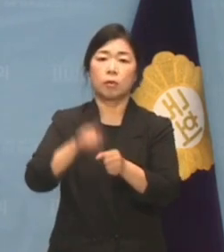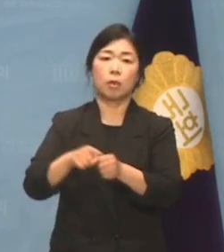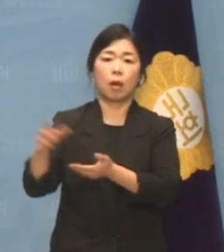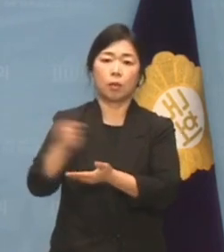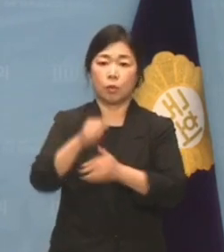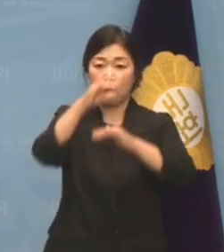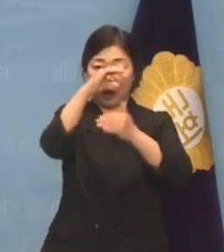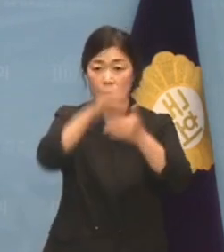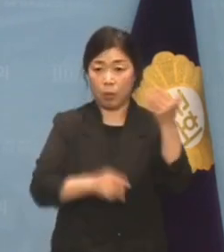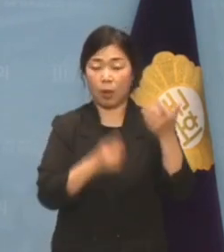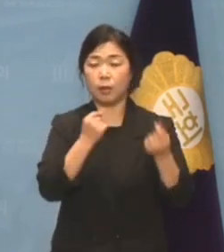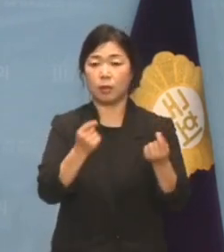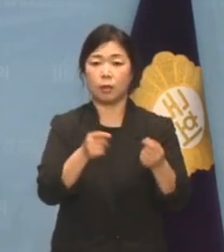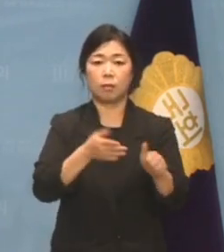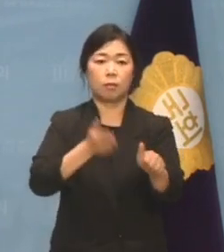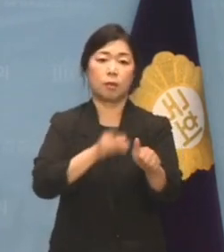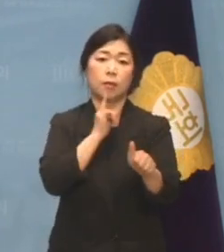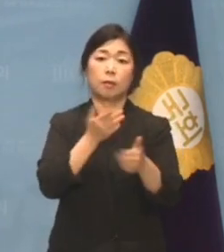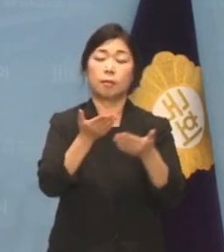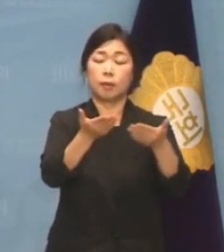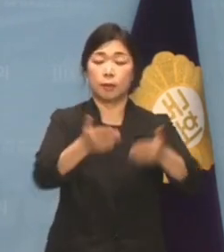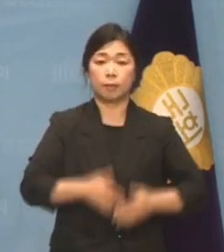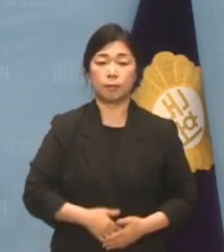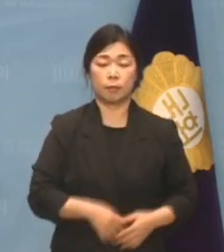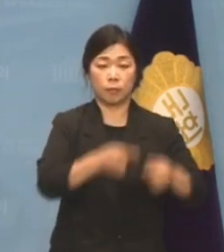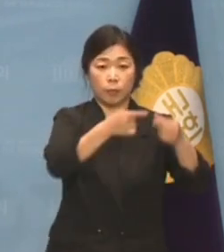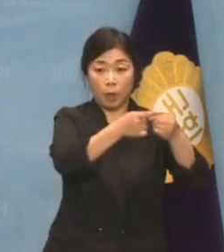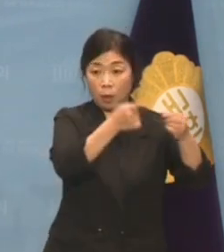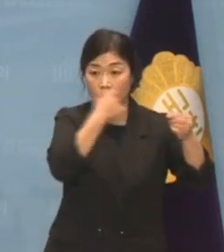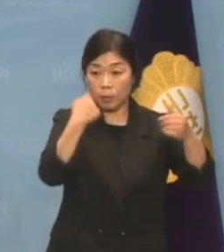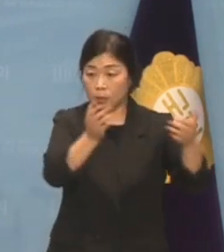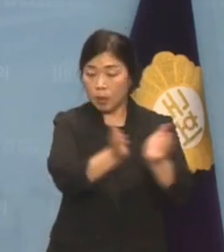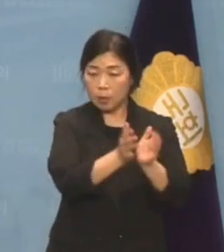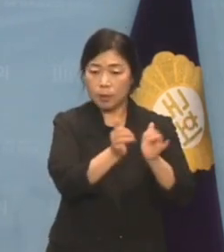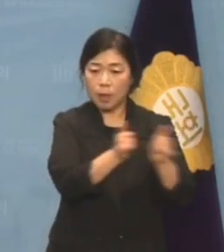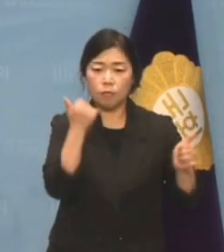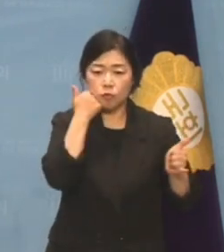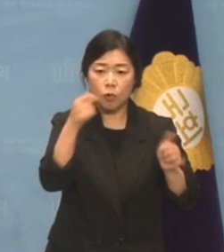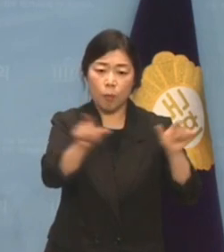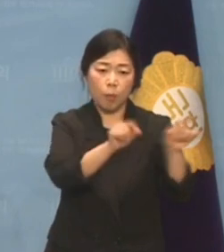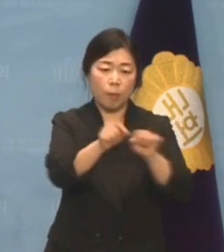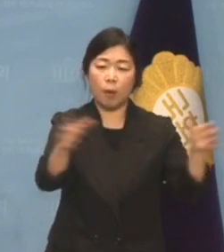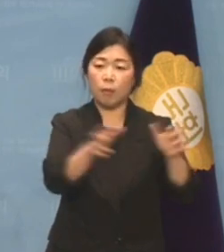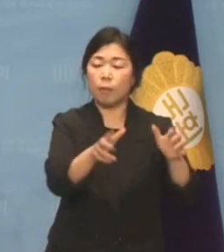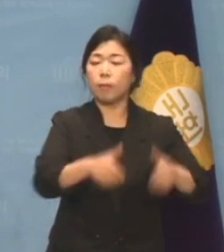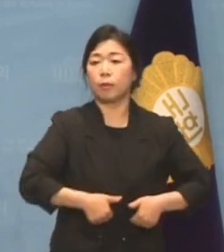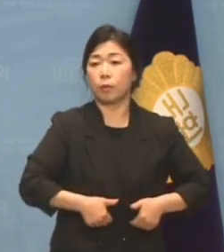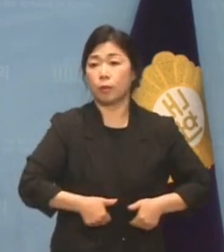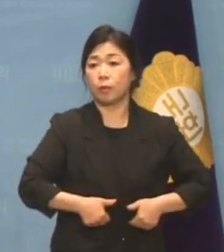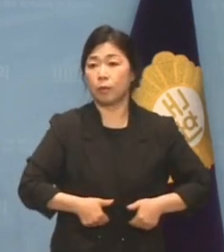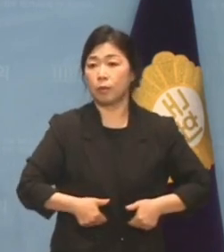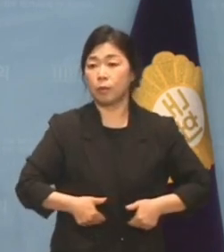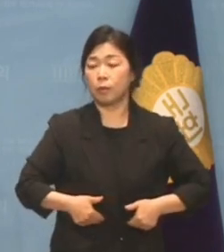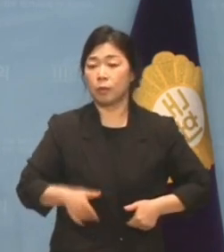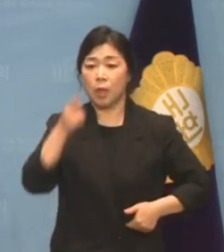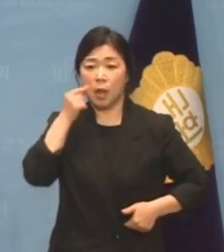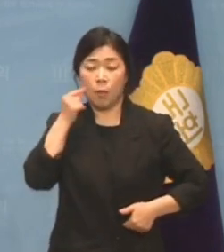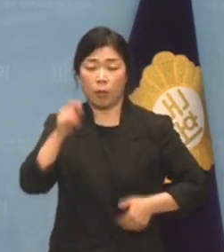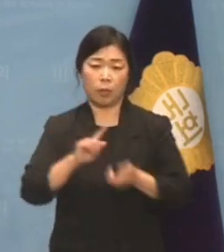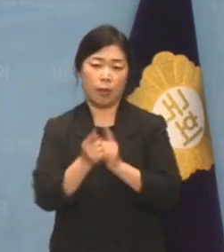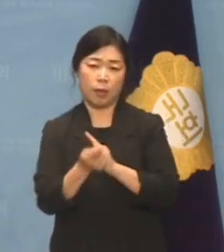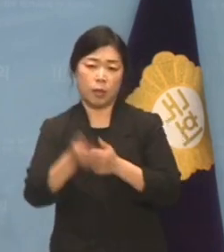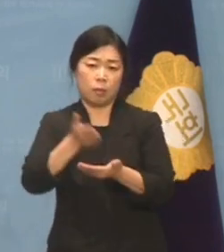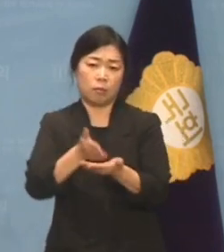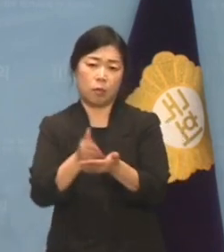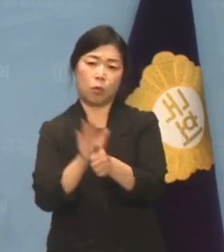요구한다. 첫째, 검증단의 인적 구성이 중요하다. 동경전력의 대변인 노릇을 하는